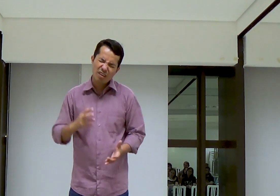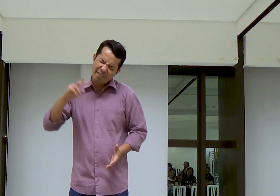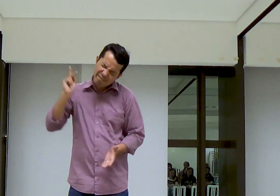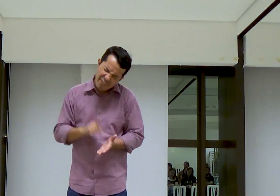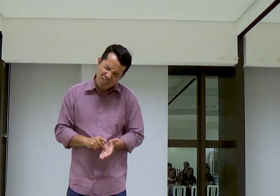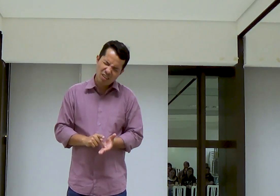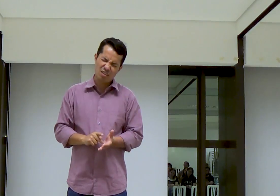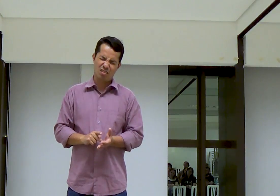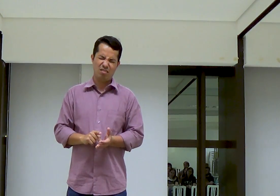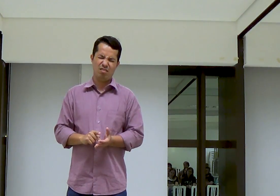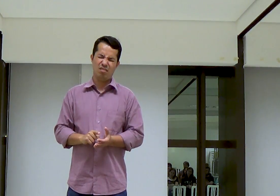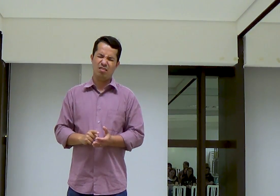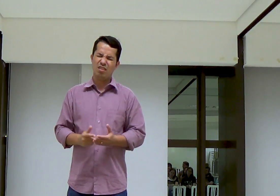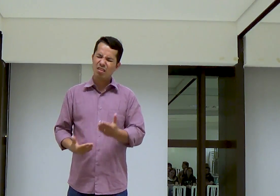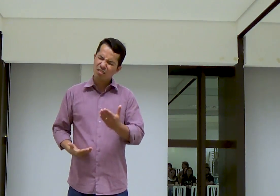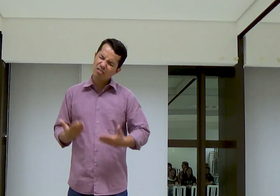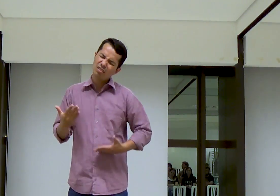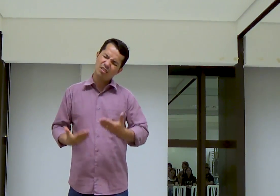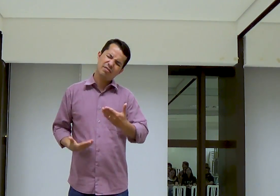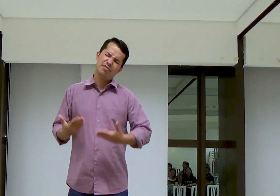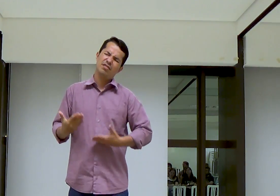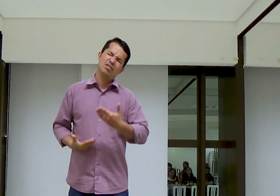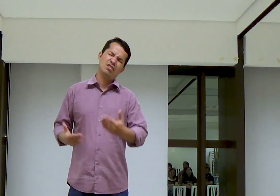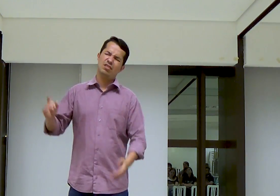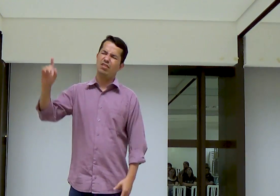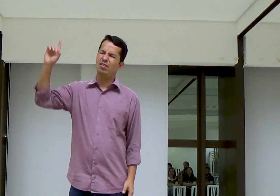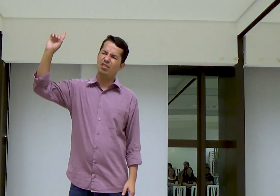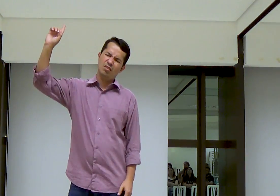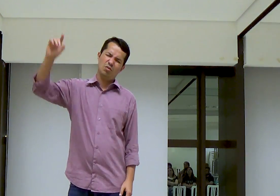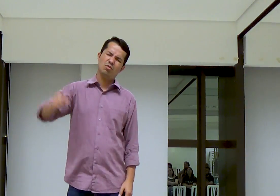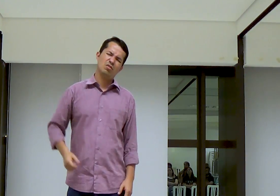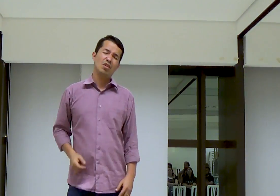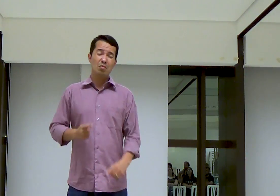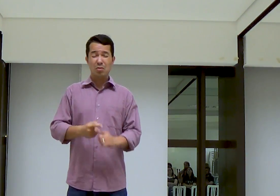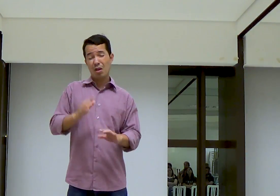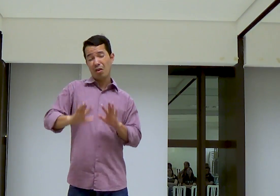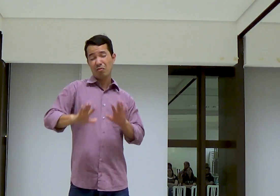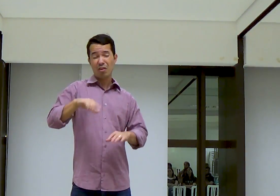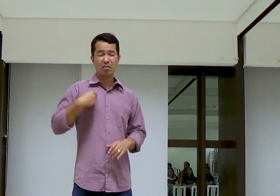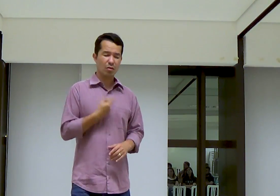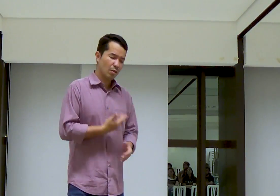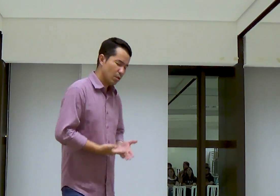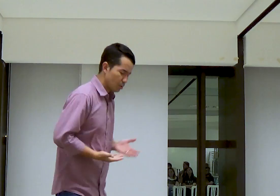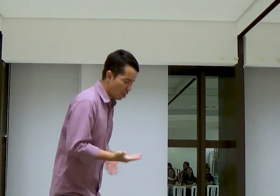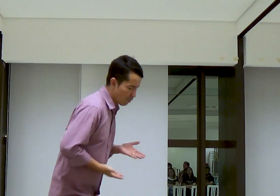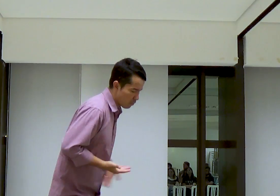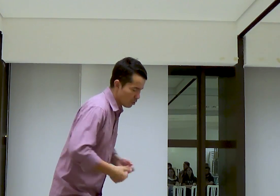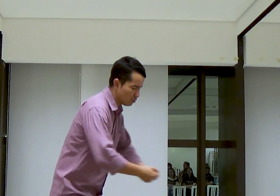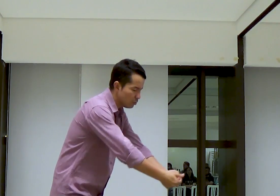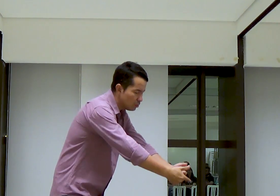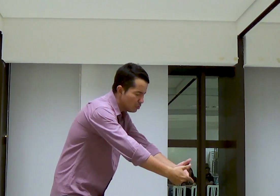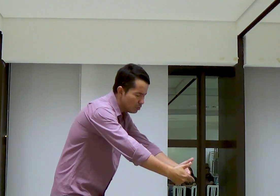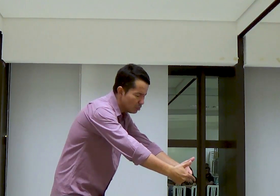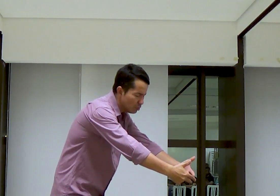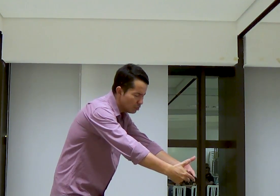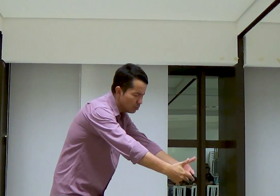também que nós verdadeiramente sejamos servos seus. Porque às vezes nós servimos